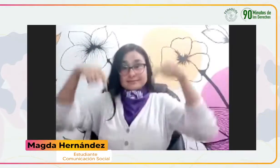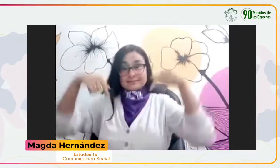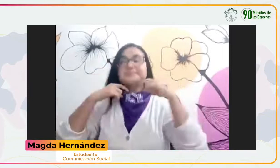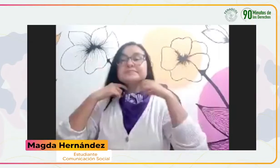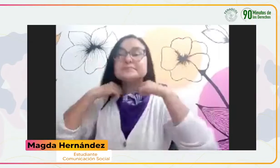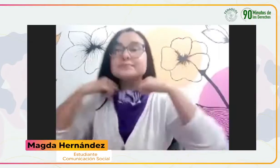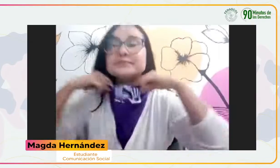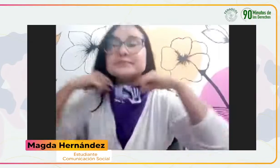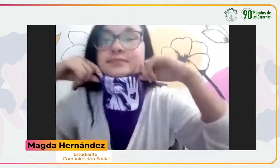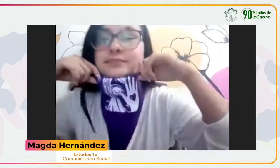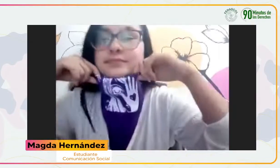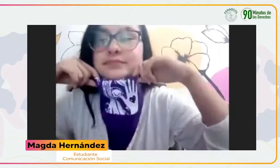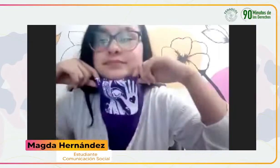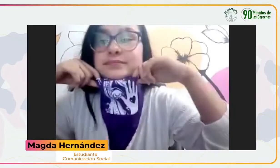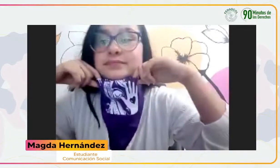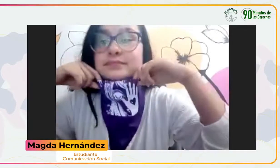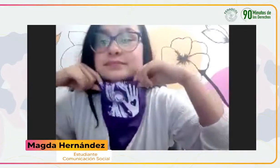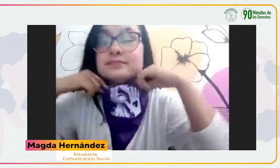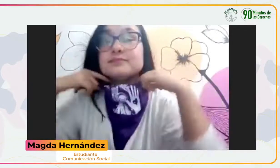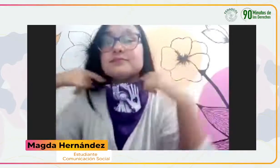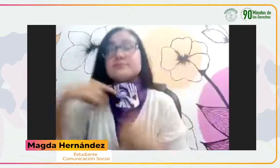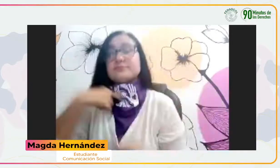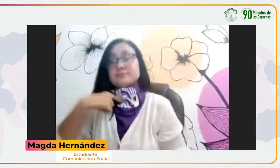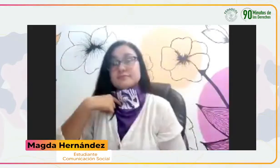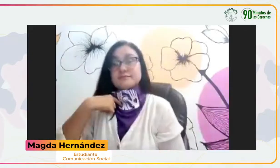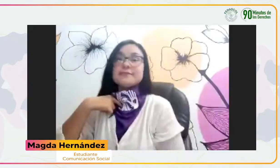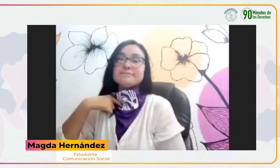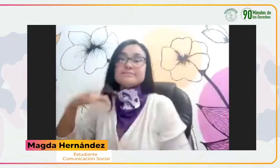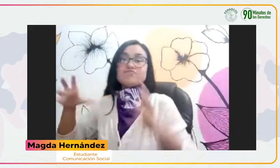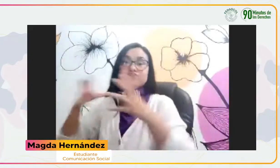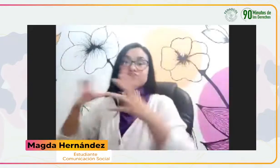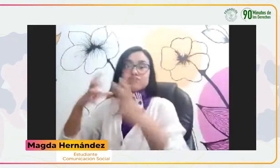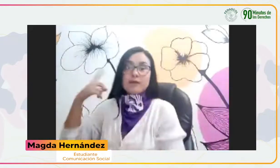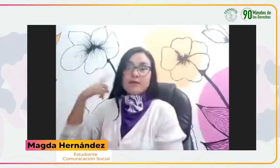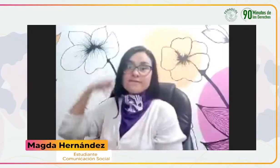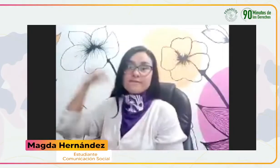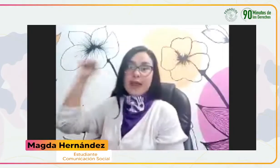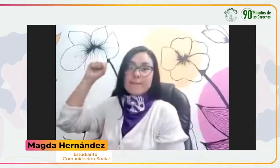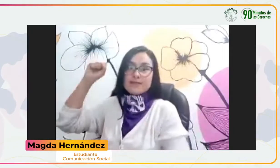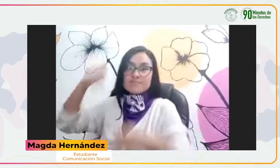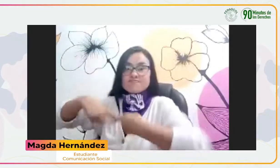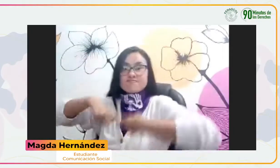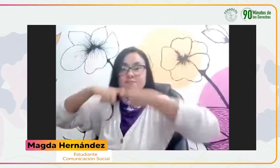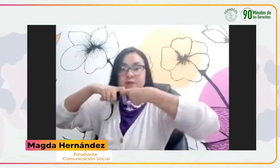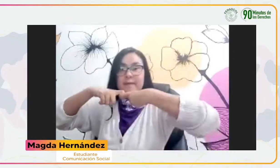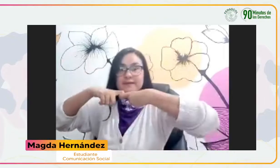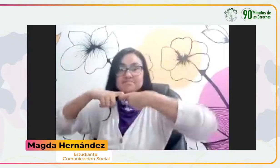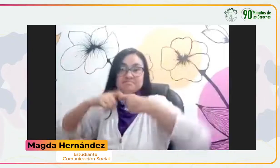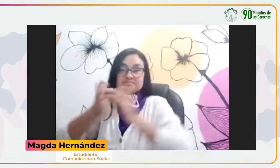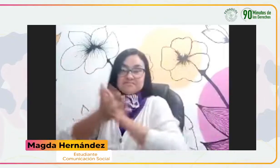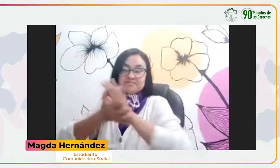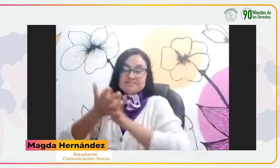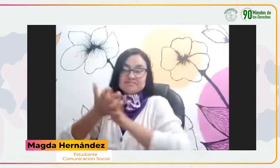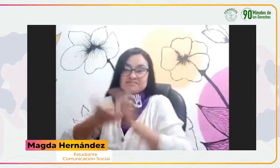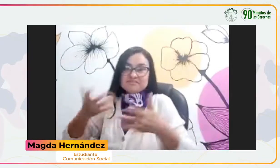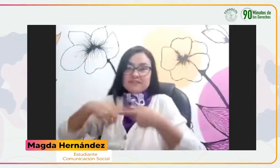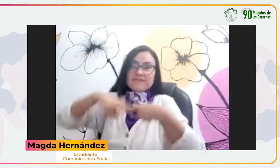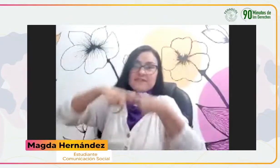política, incidencia política. Quiero que vean esto. Esto hace referencia al feminicidio.